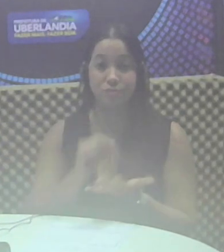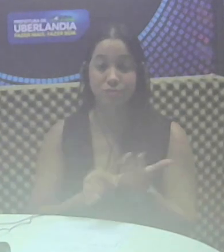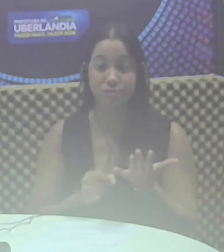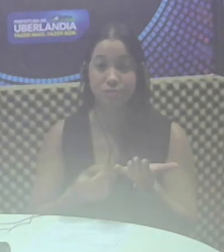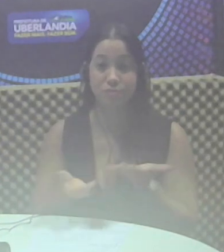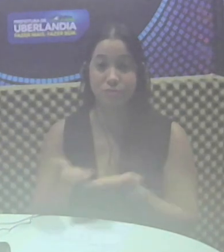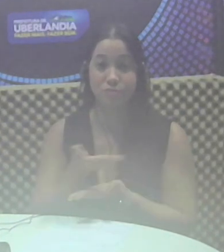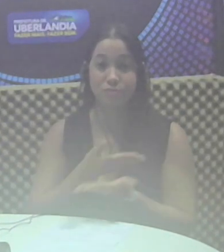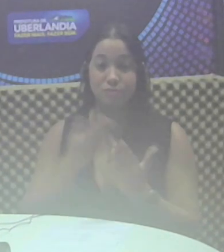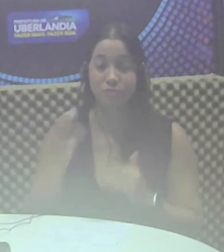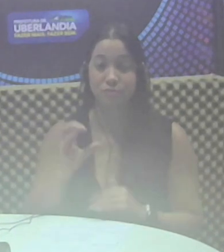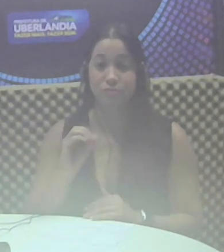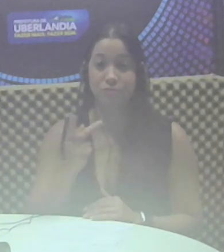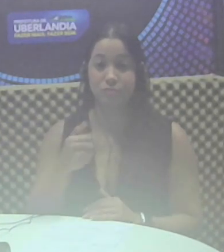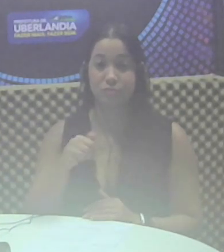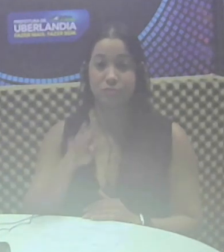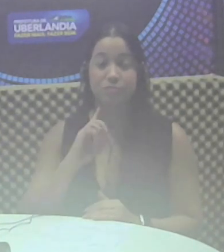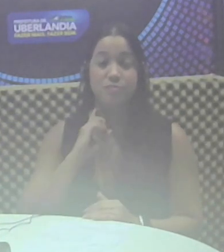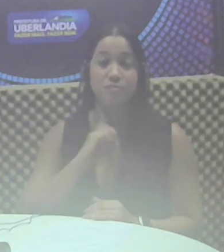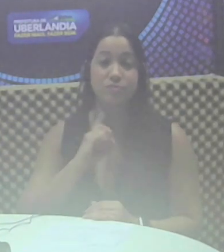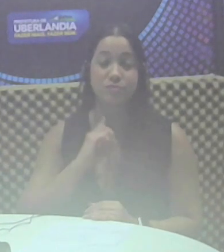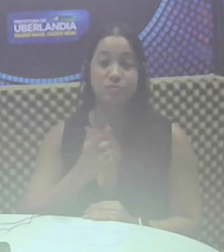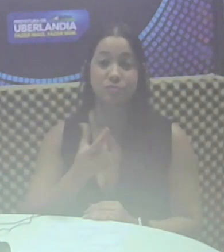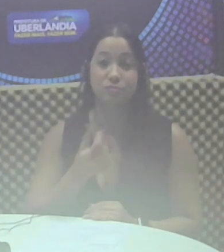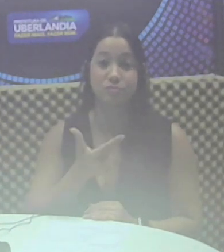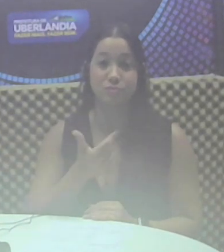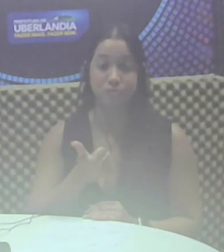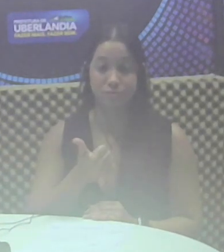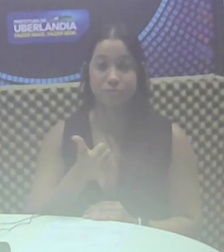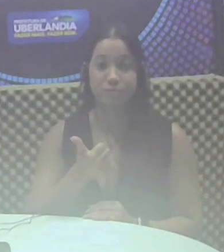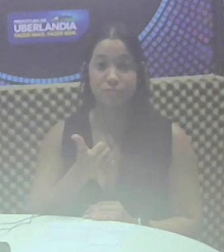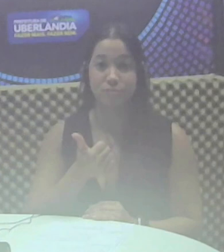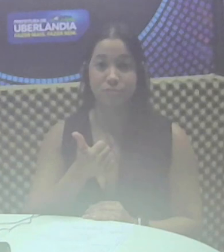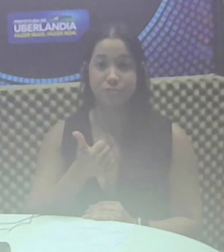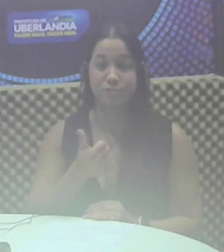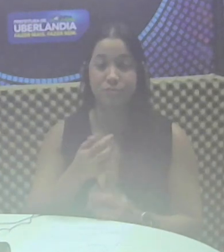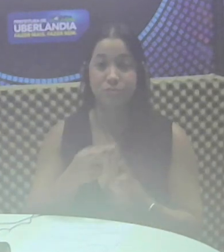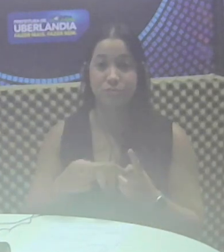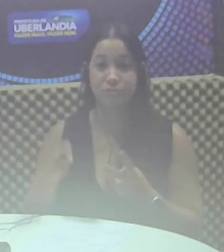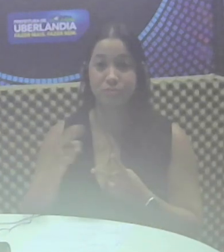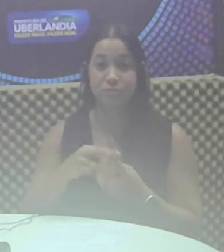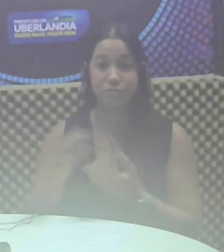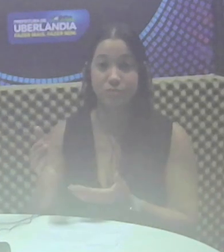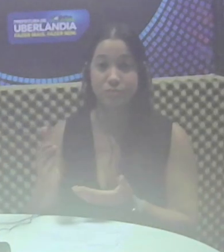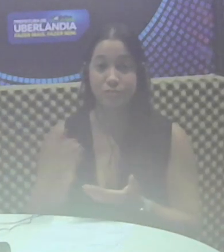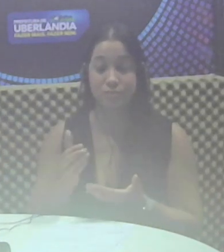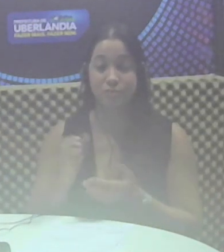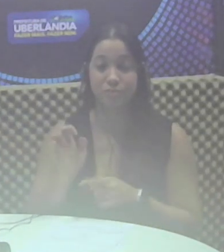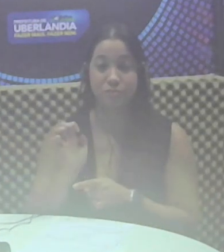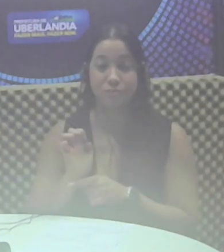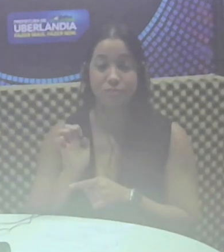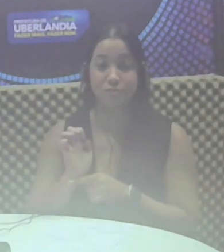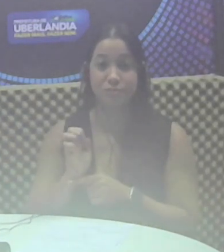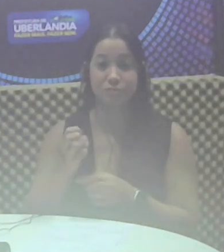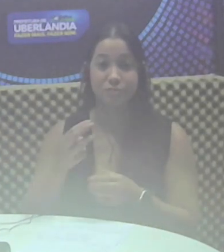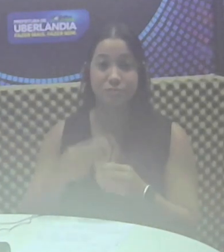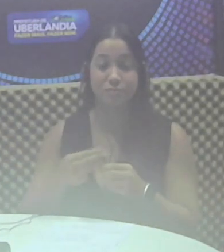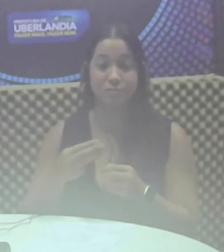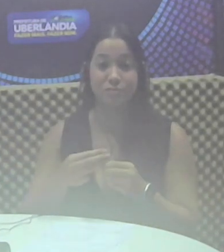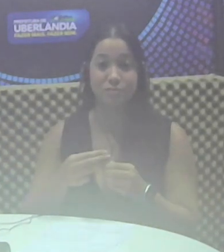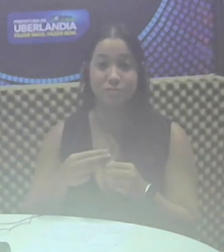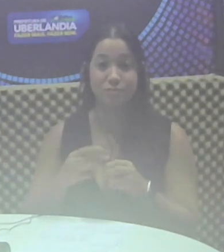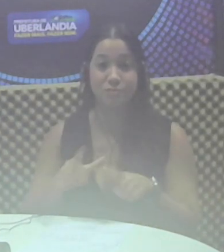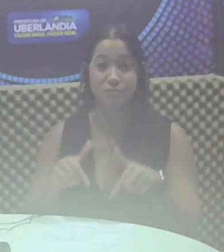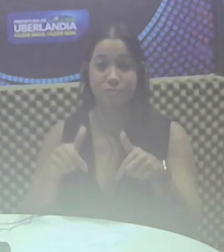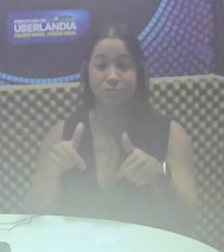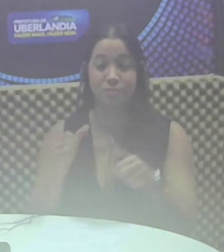convênio junto à Coab Minas em 2021, que prevê o repasse de recursos pelo órgão estadual ao município para a execução